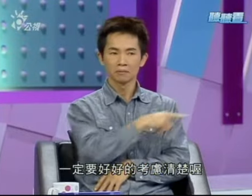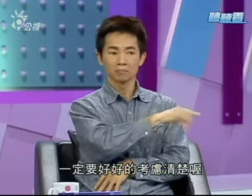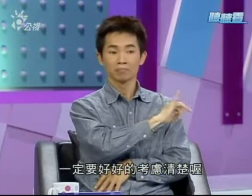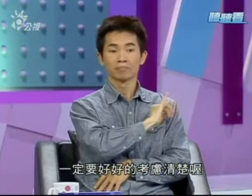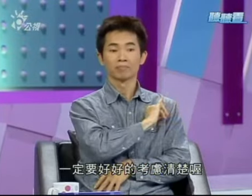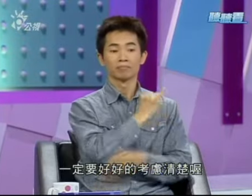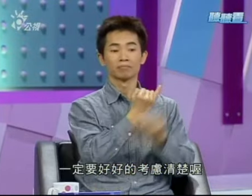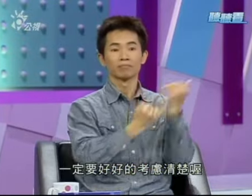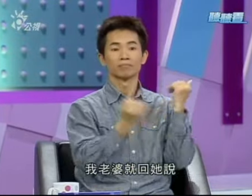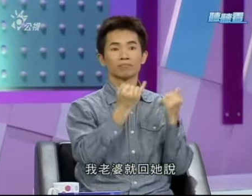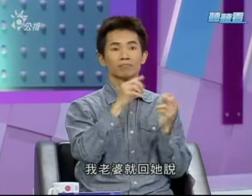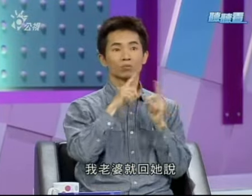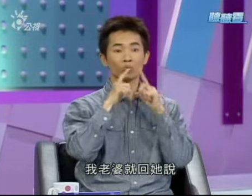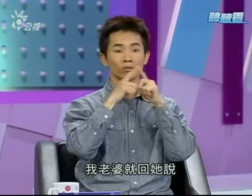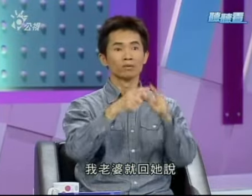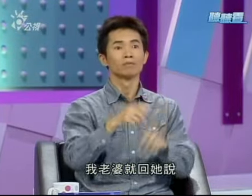清楚哦我老婆就回他说